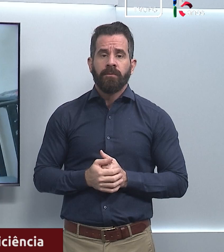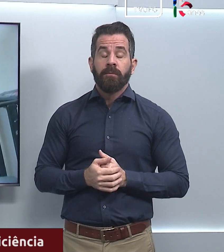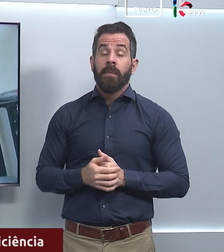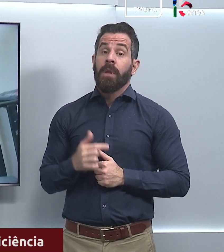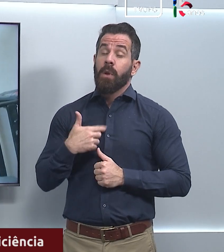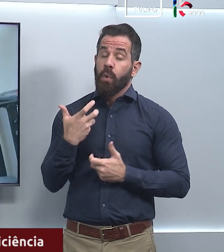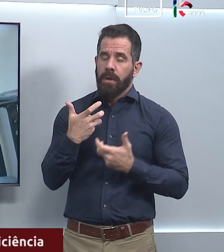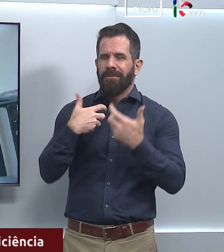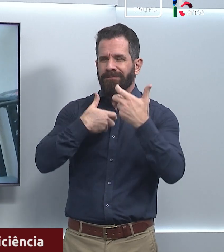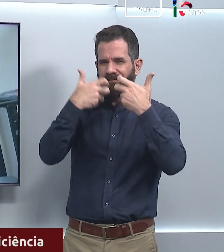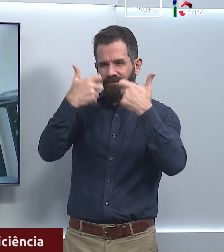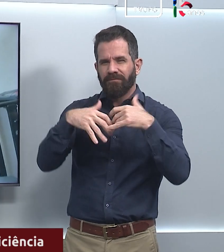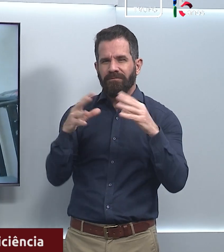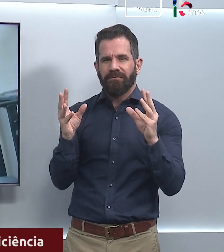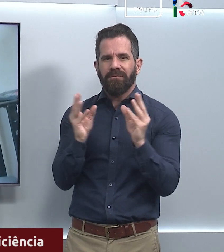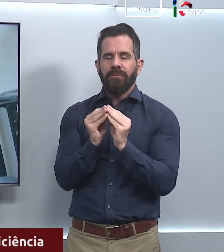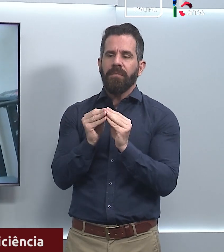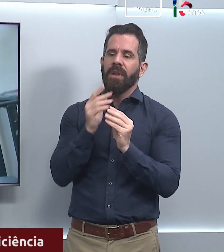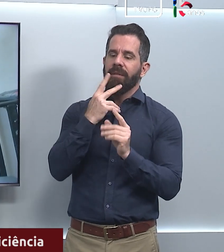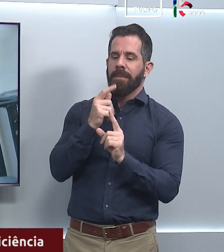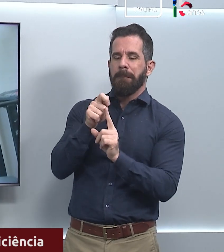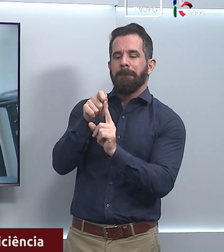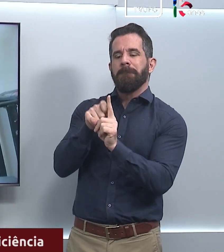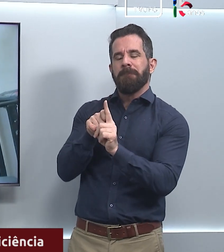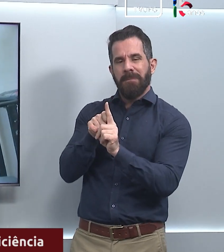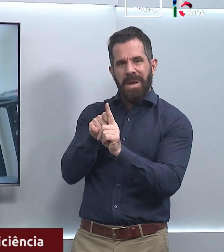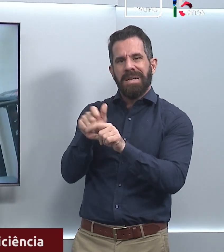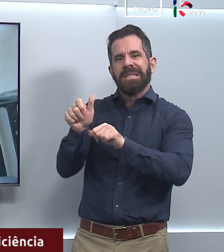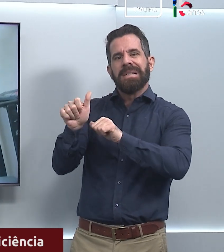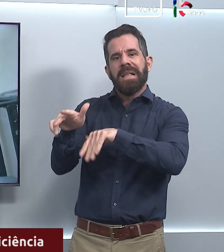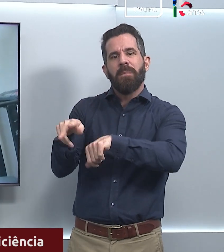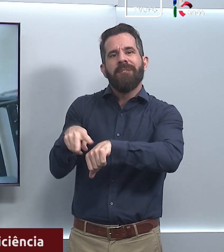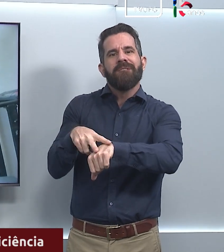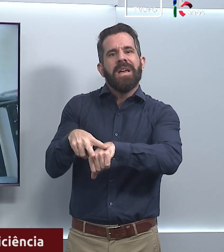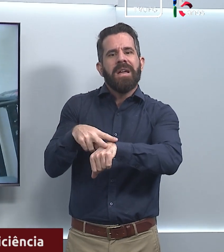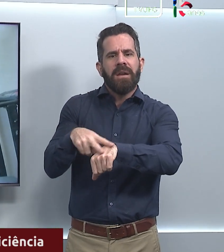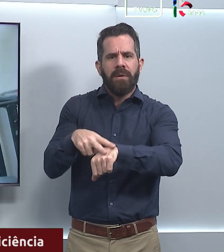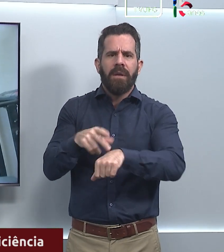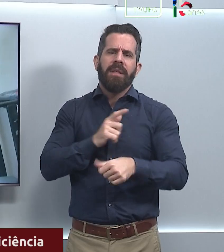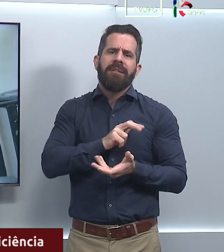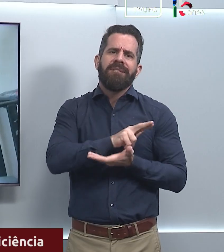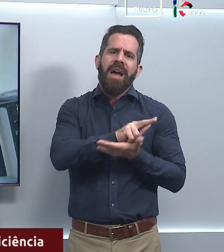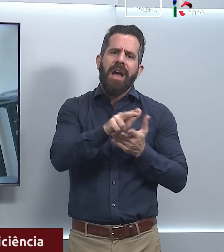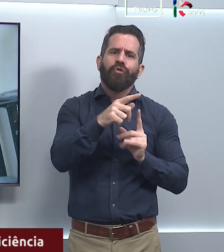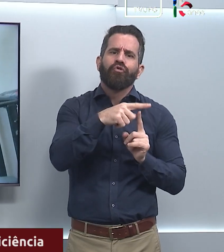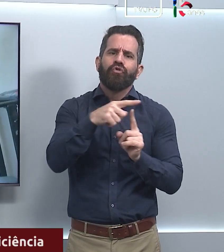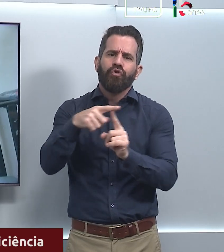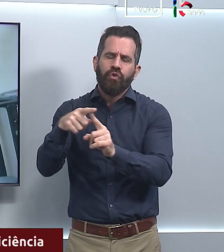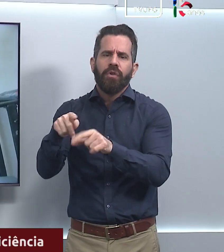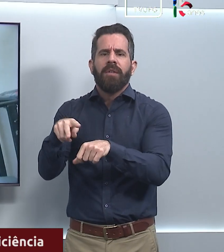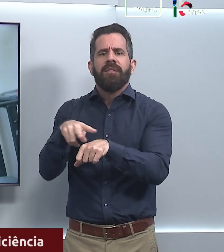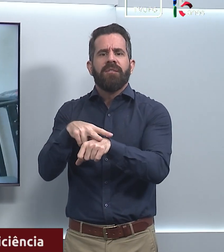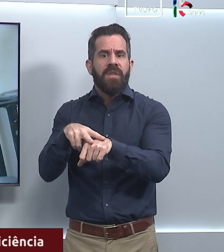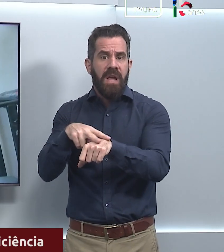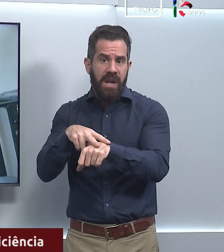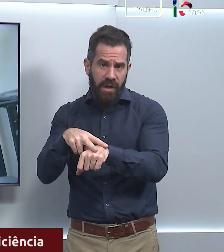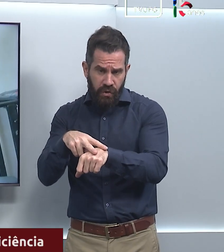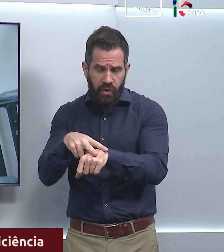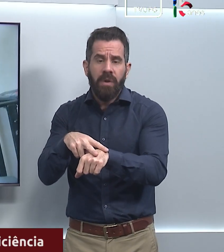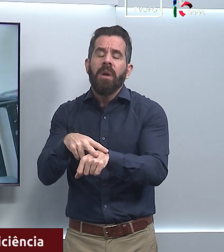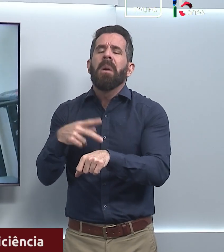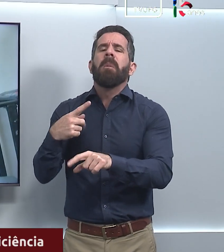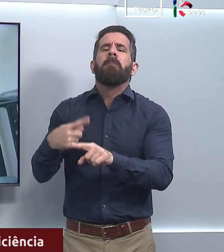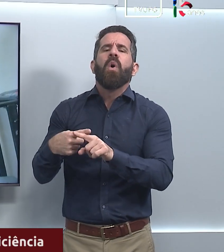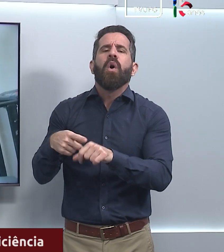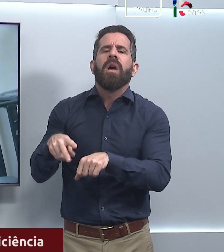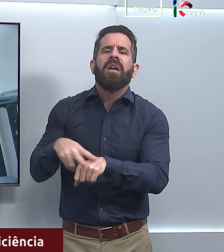a gente fala no Setembro Verde, né? Porque 21 setembro, né? Setembro Verde, porque a